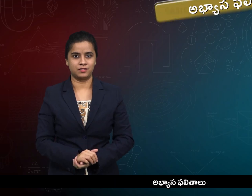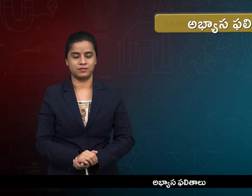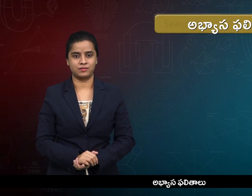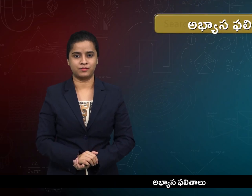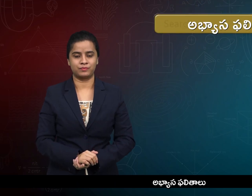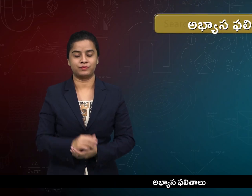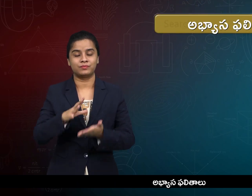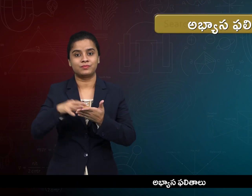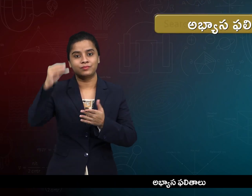అభ్యాస ఫలితాలు.